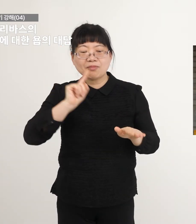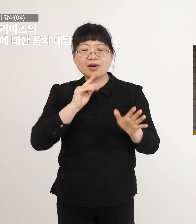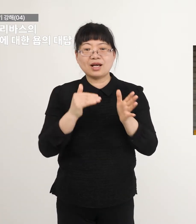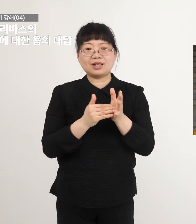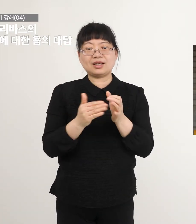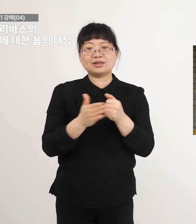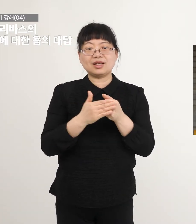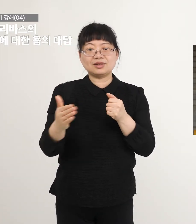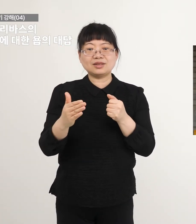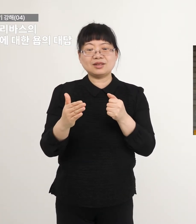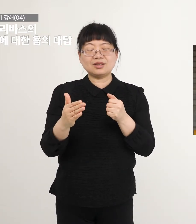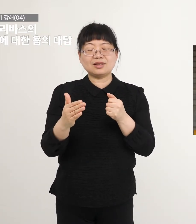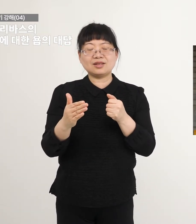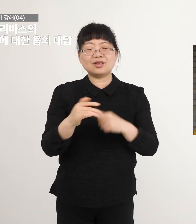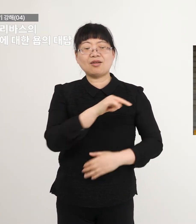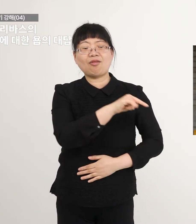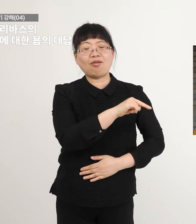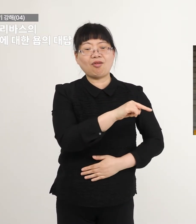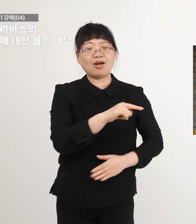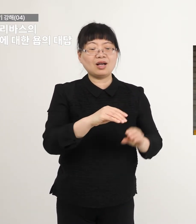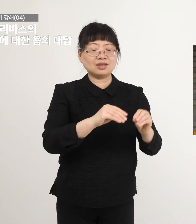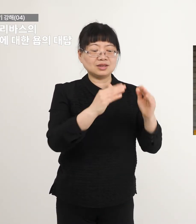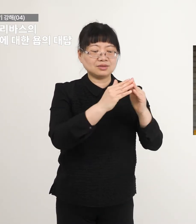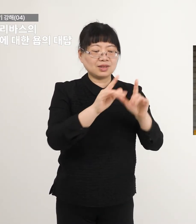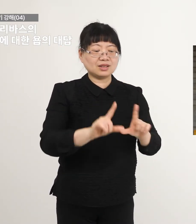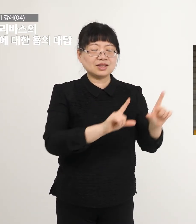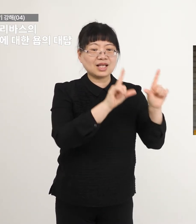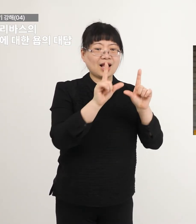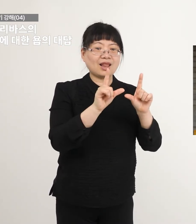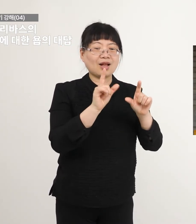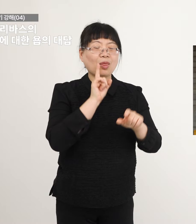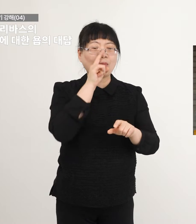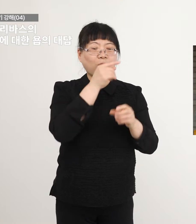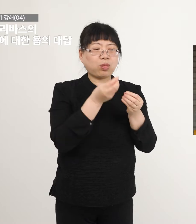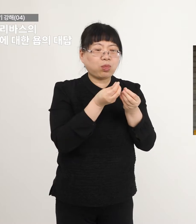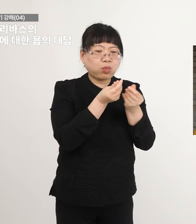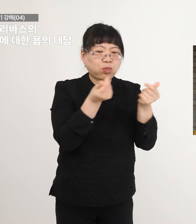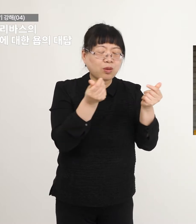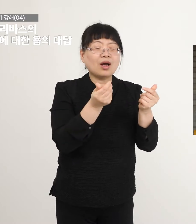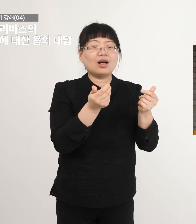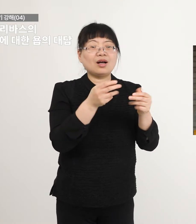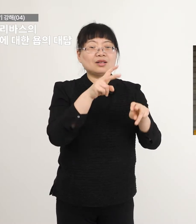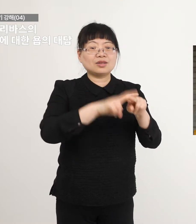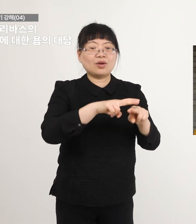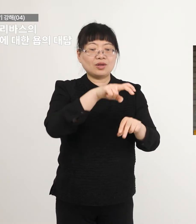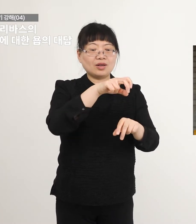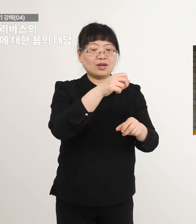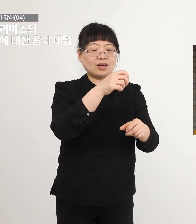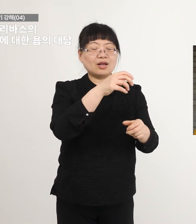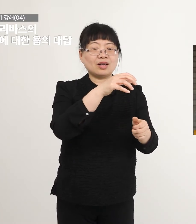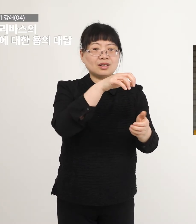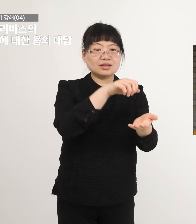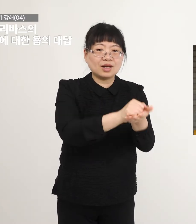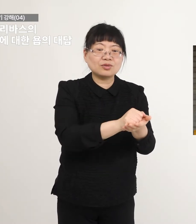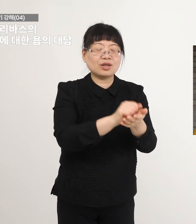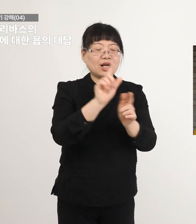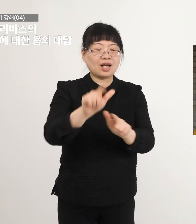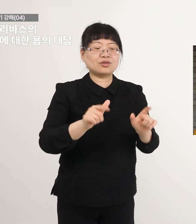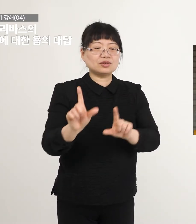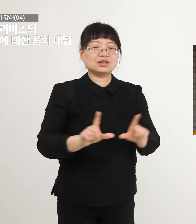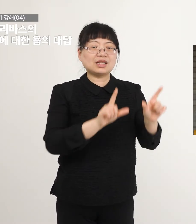하시나니. 하물며 흙집에 살며 티끌로 털을 삼고 하루살이 앞에서라도